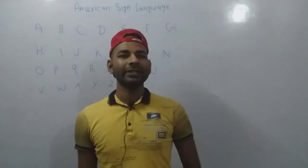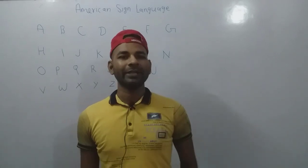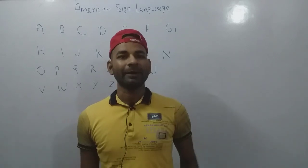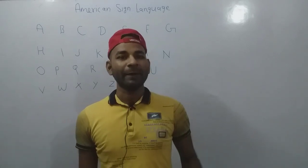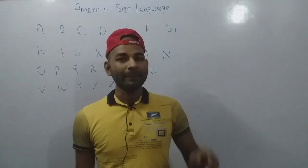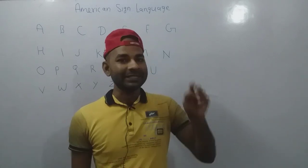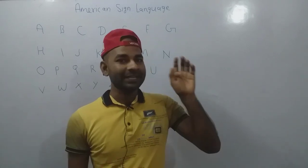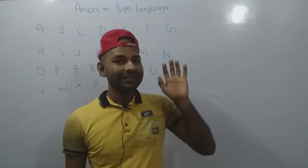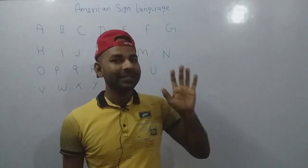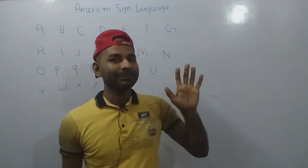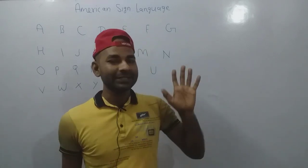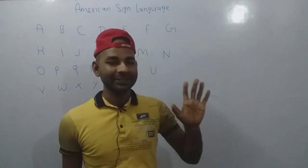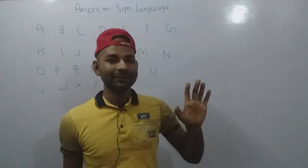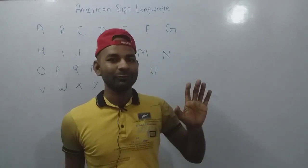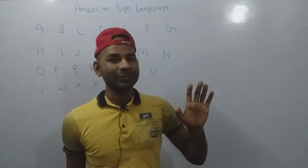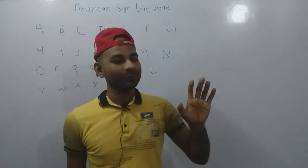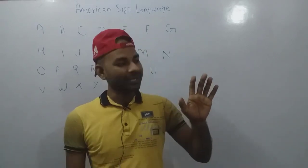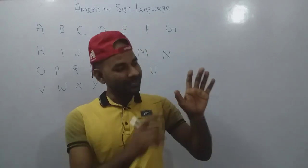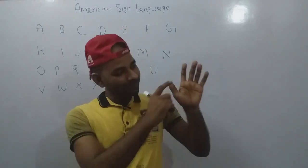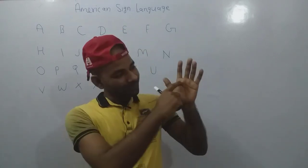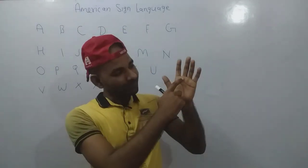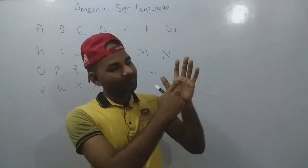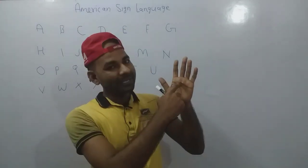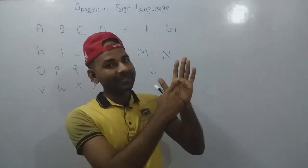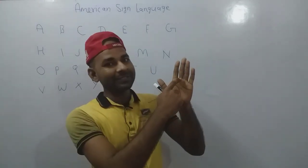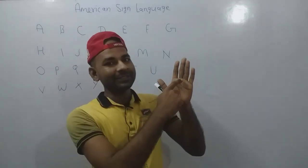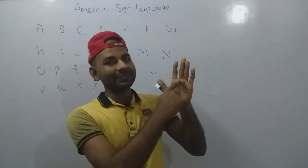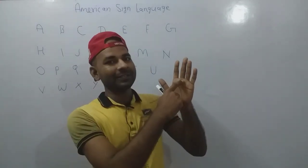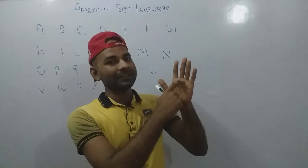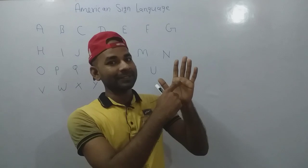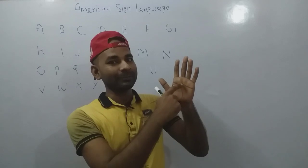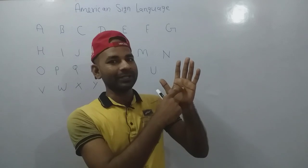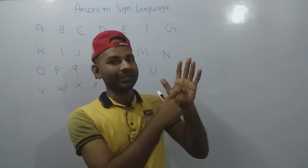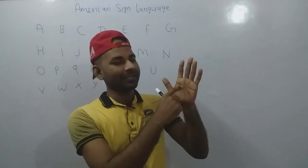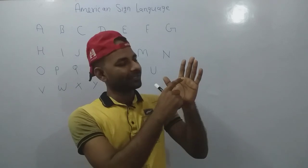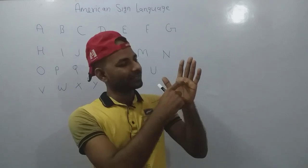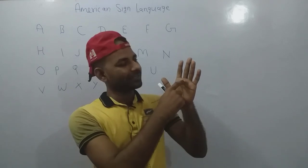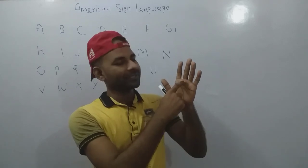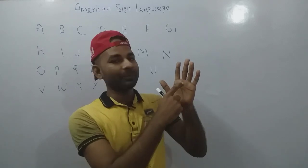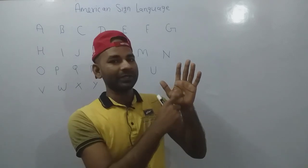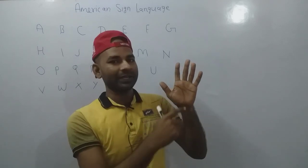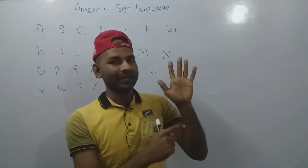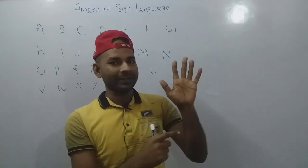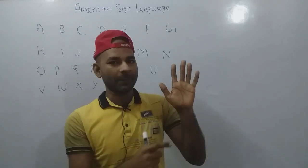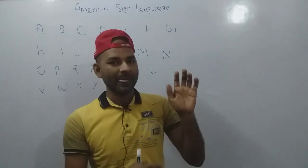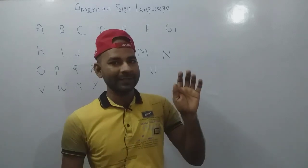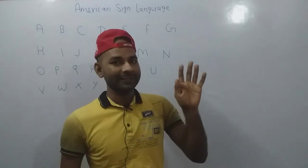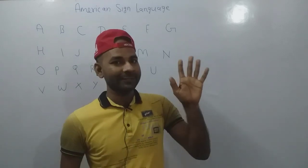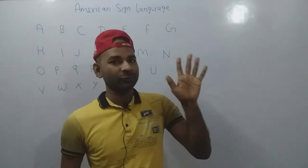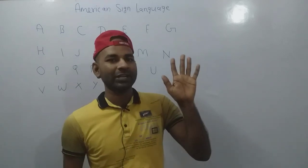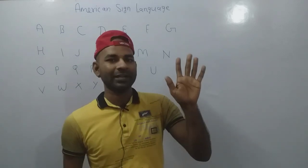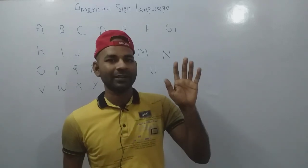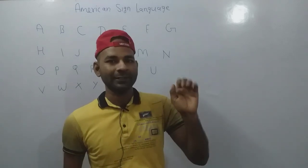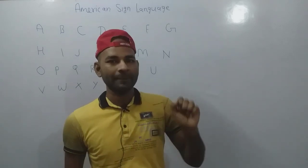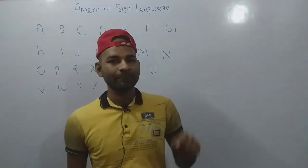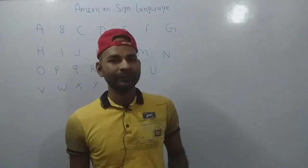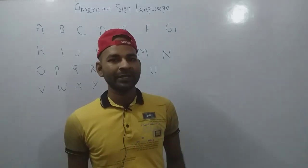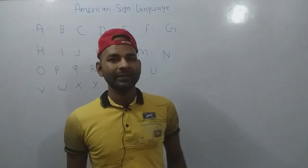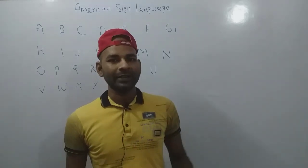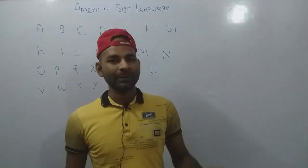है, मैं साथ साथ में इसलिए बोलता हूँ ताकि आपको ये समझ में आए कि किस चीज़ का सिंबल है, किस चीज़ का प्रतीक है, ये किस चीज़ को दिखा रहा है। अब के बार